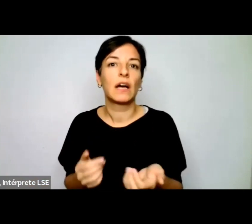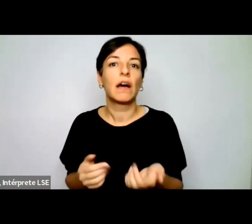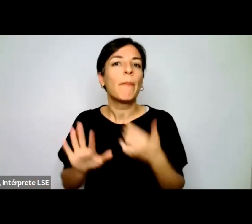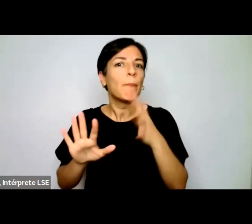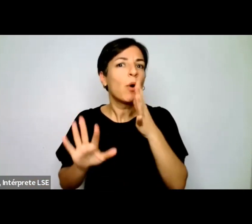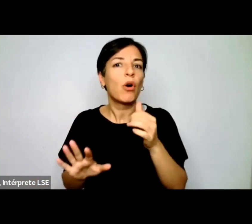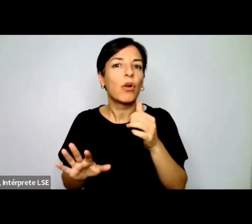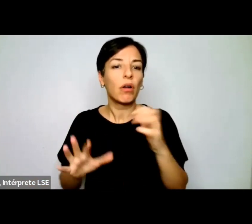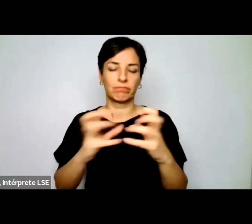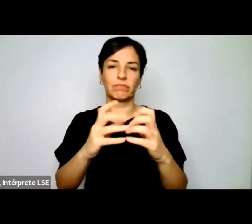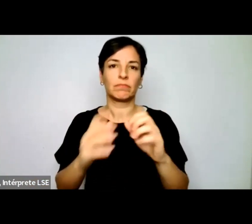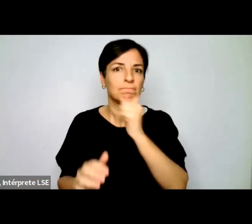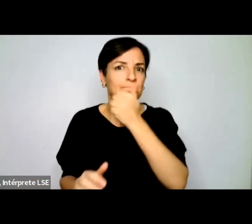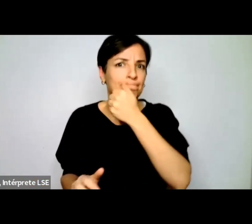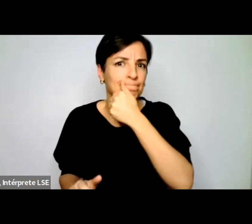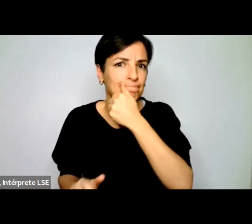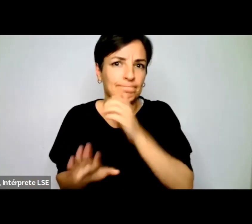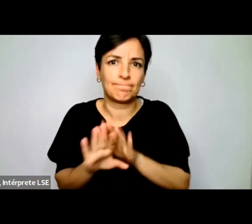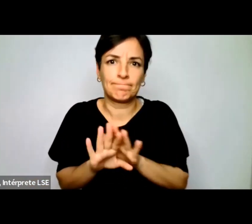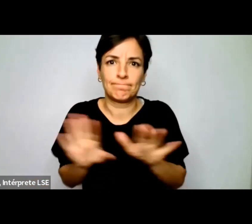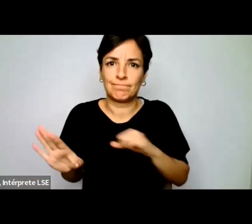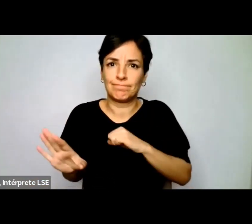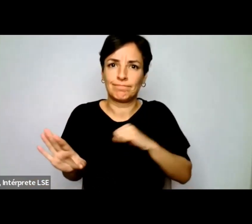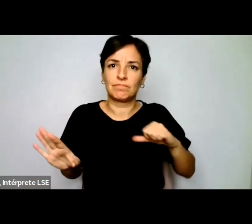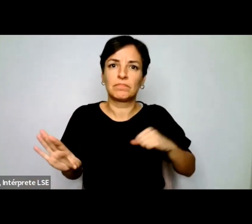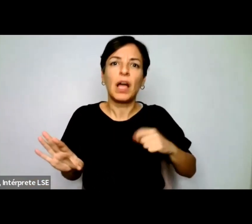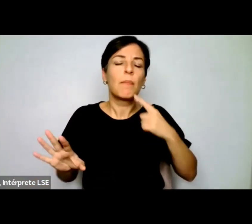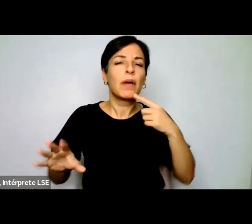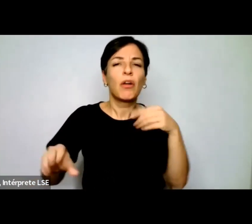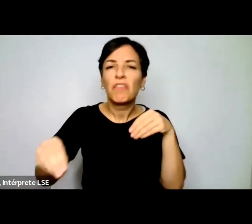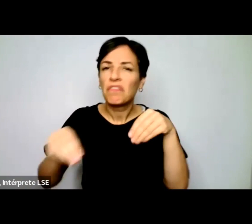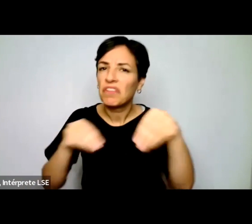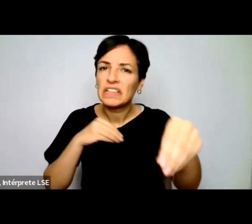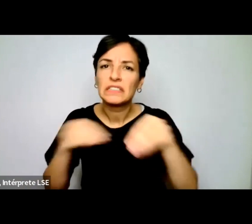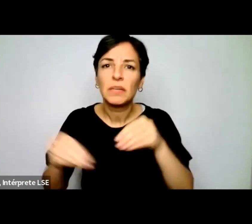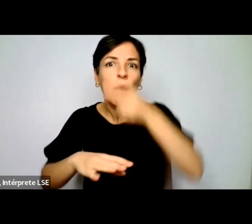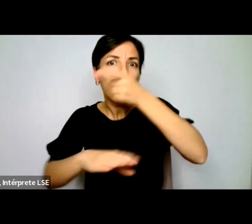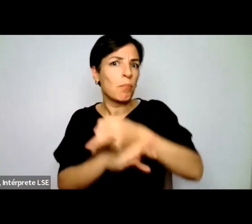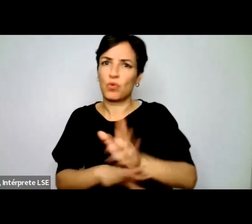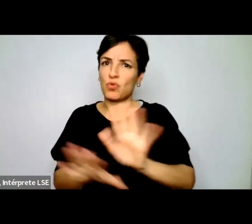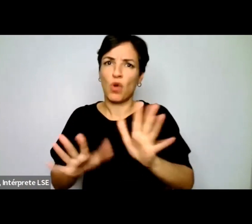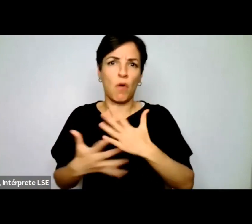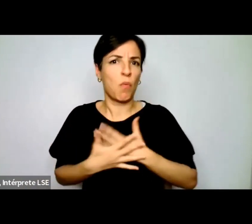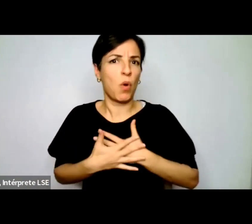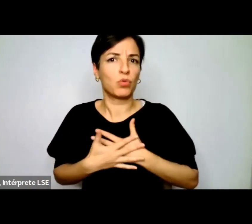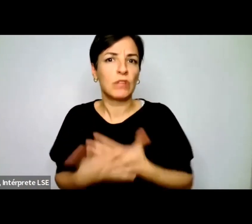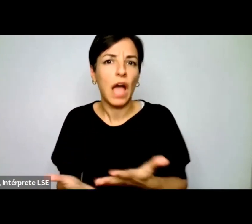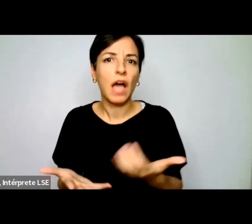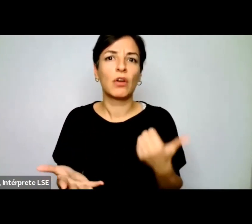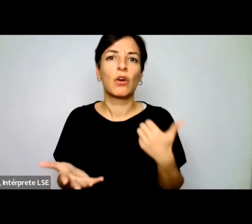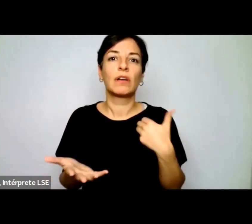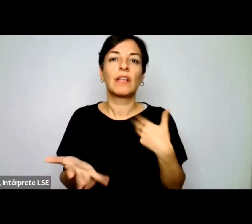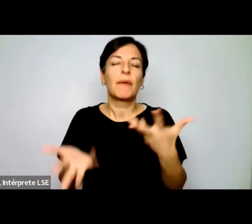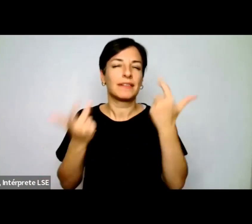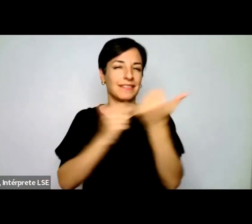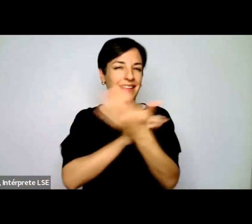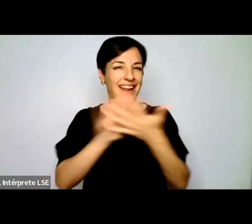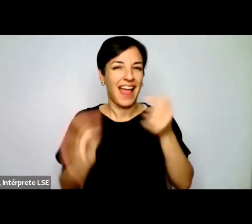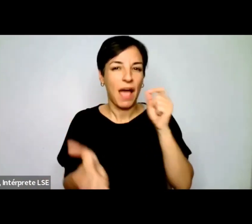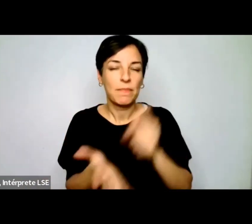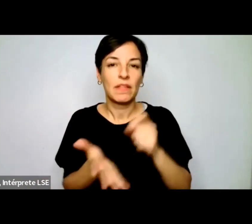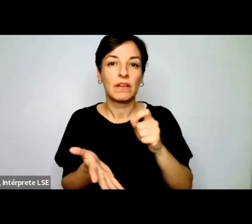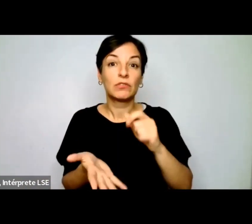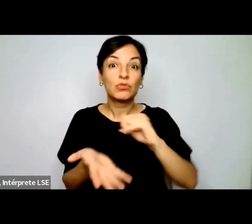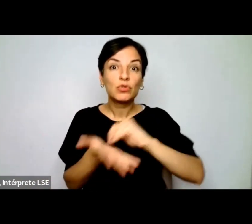la voluntariedad, la flexibilidad, la agilidad, que se obtienen soluciones